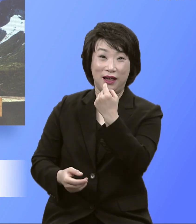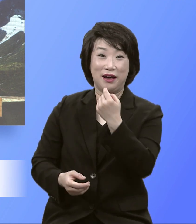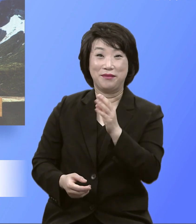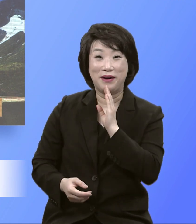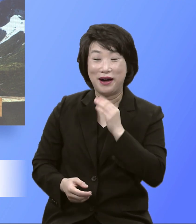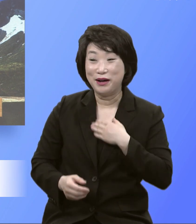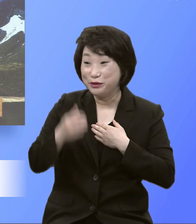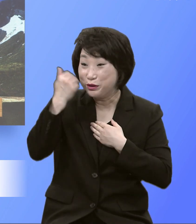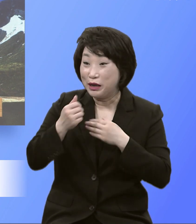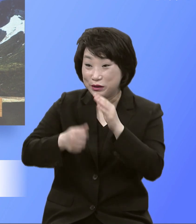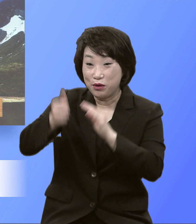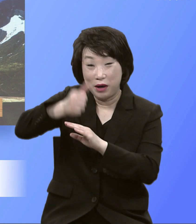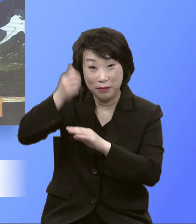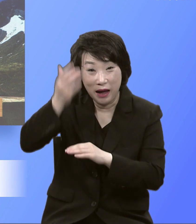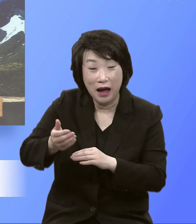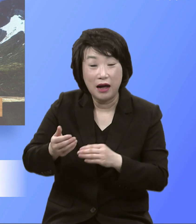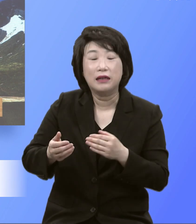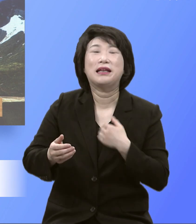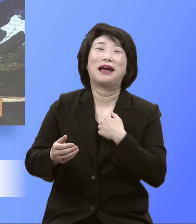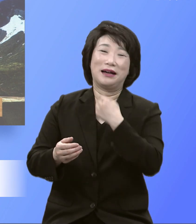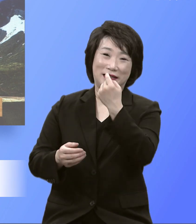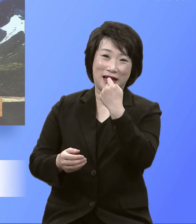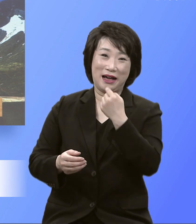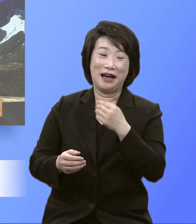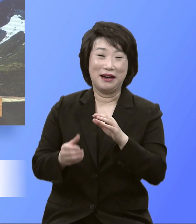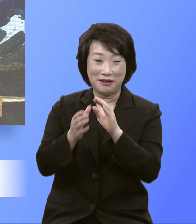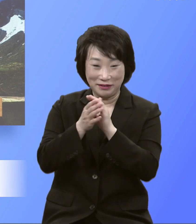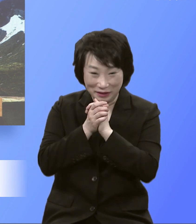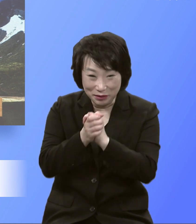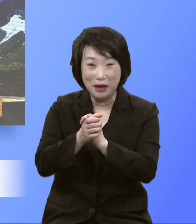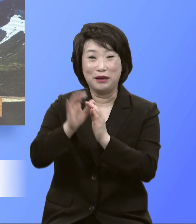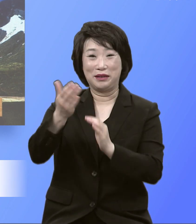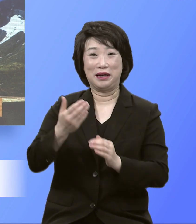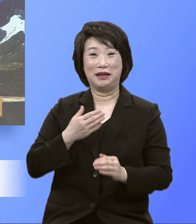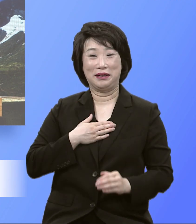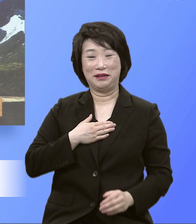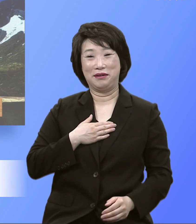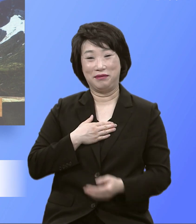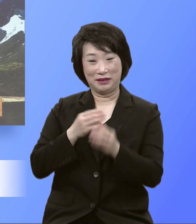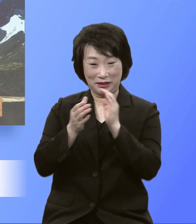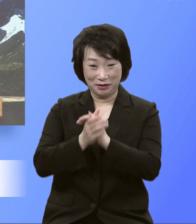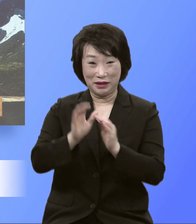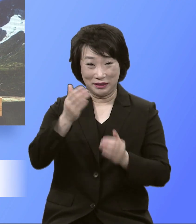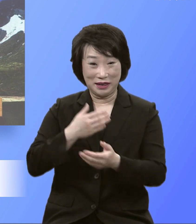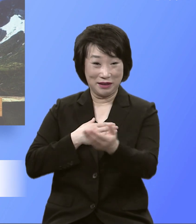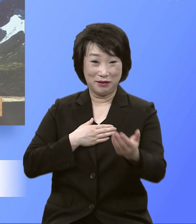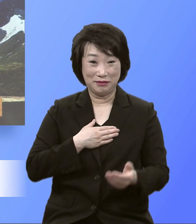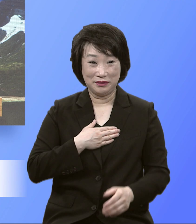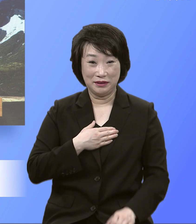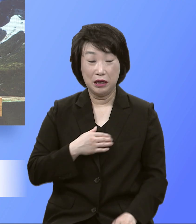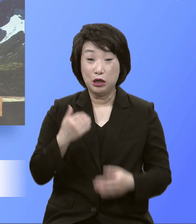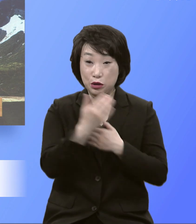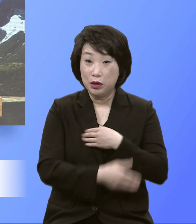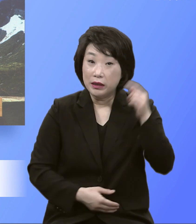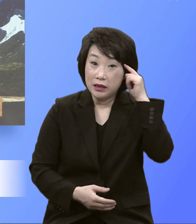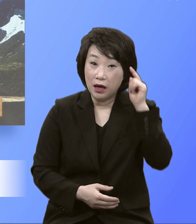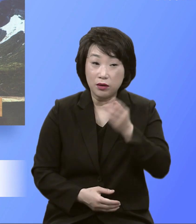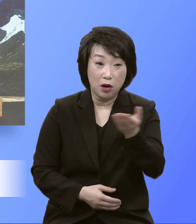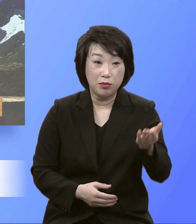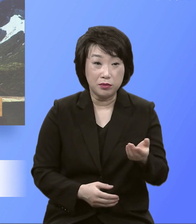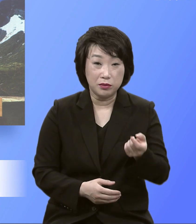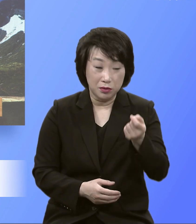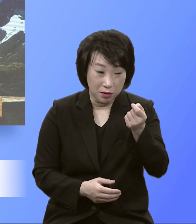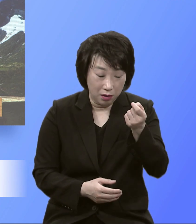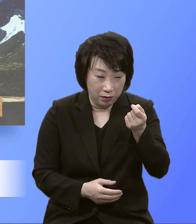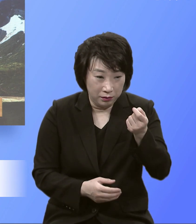성공해야 돼? 그래서 기도해야 된다 이 말이야. 기도. 응? 육신의 생각이